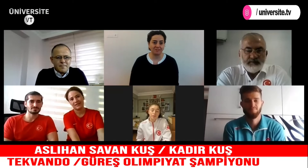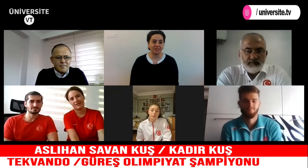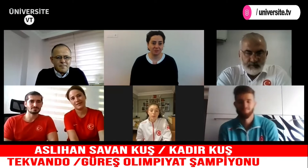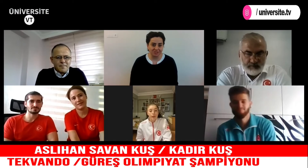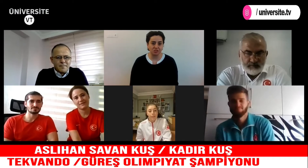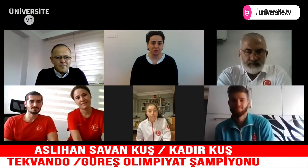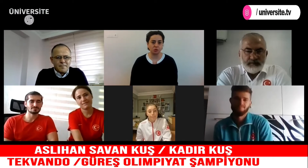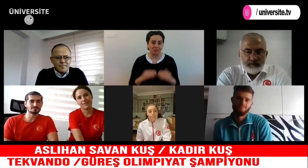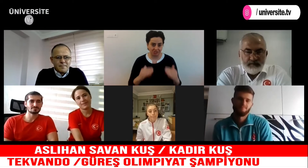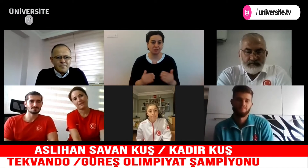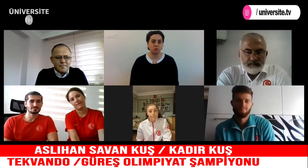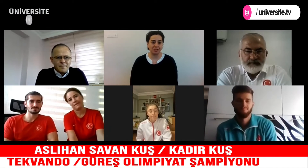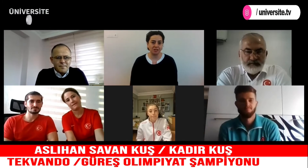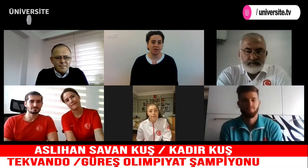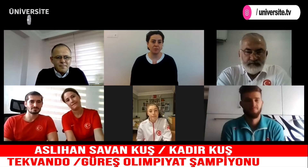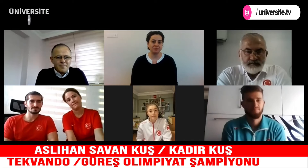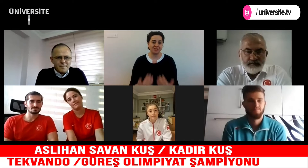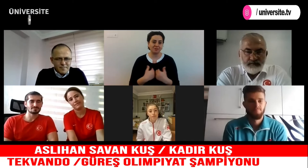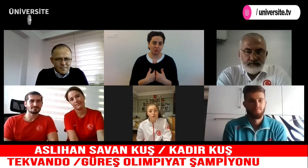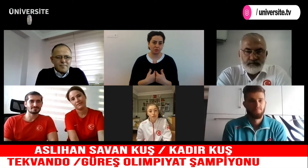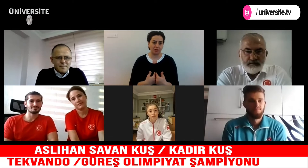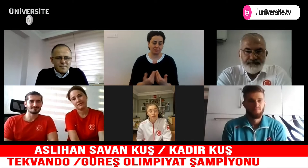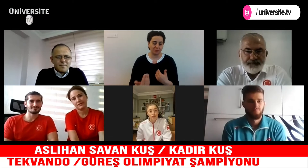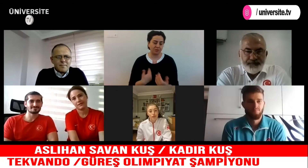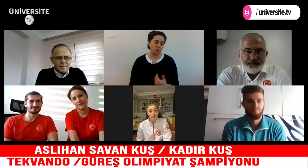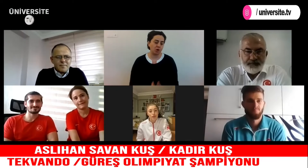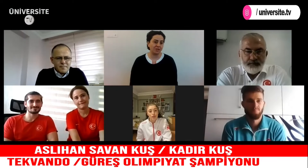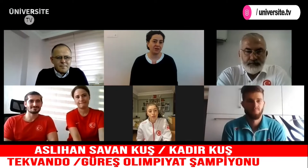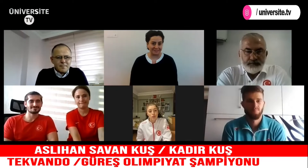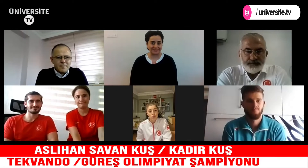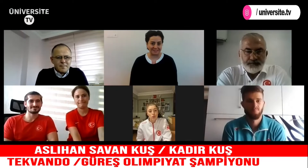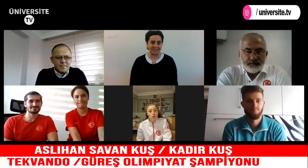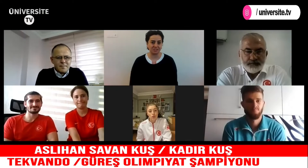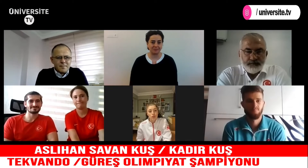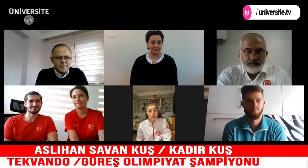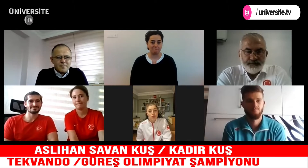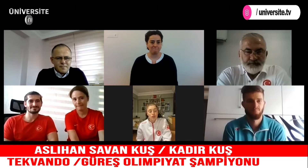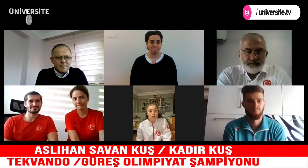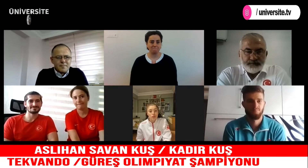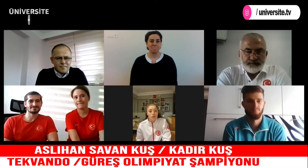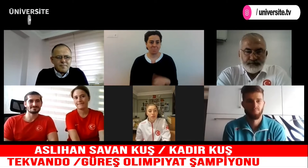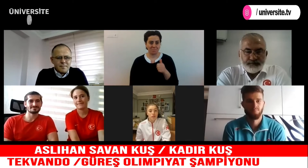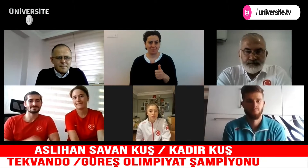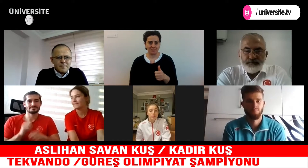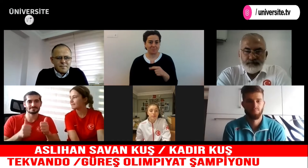de emek verdik, biz de çalışıyoruz eşit düzeyde ama bize görülen, yapılan muamele aynı değil, eşit değil.